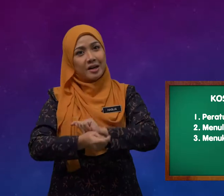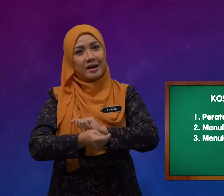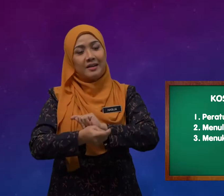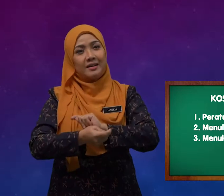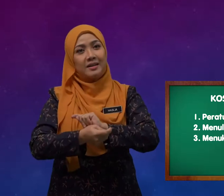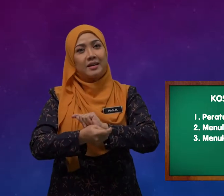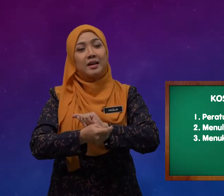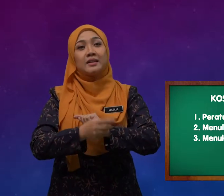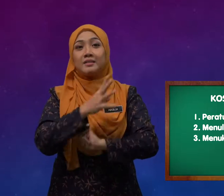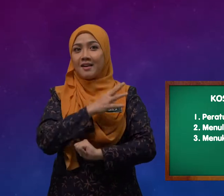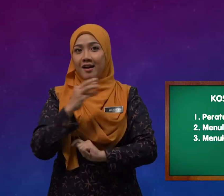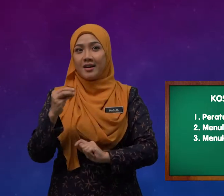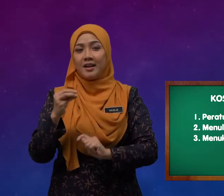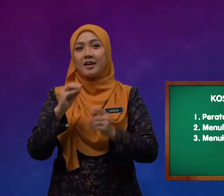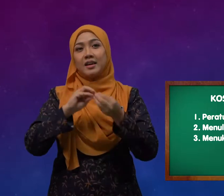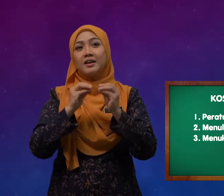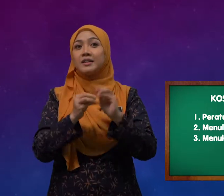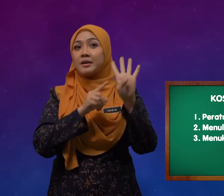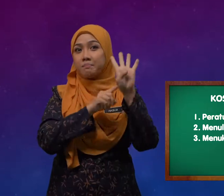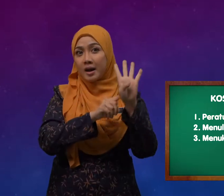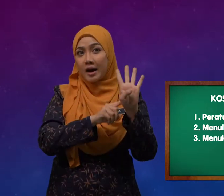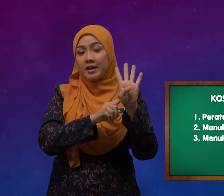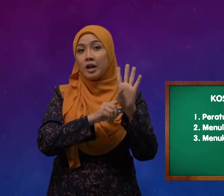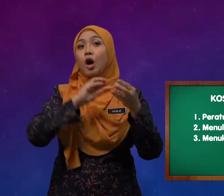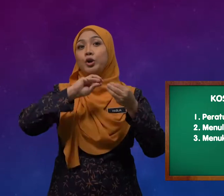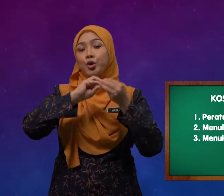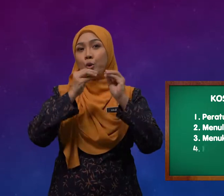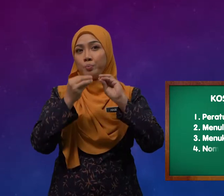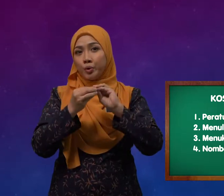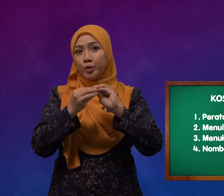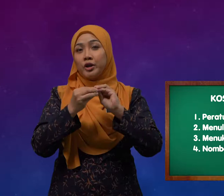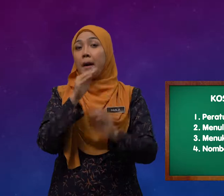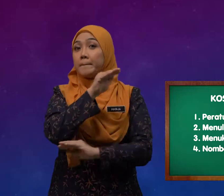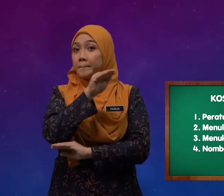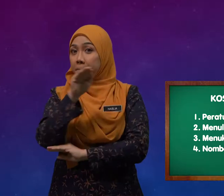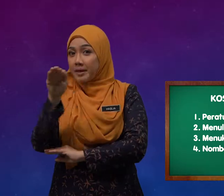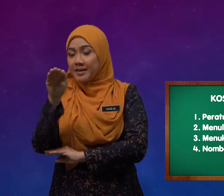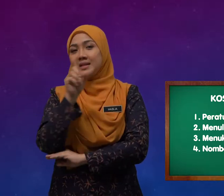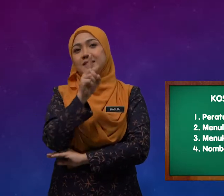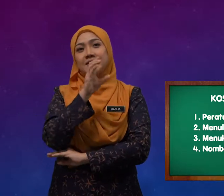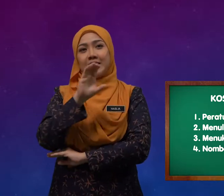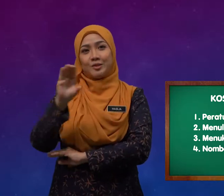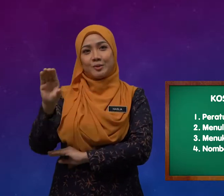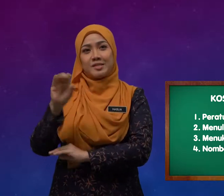menukar, dan yang keempat, nombor per seratus.